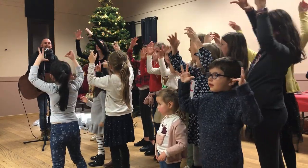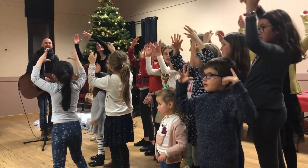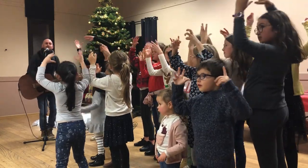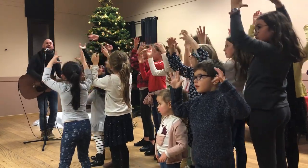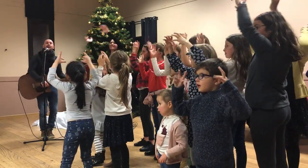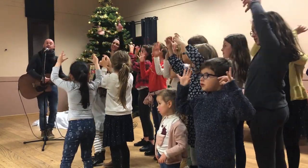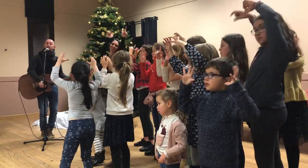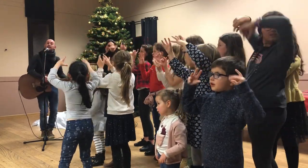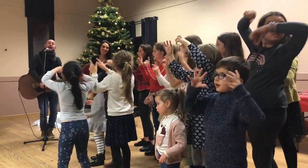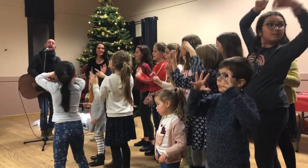l'aja